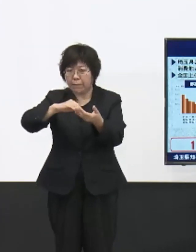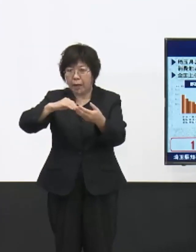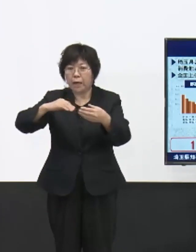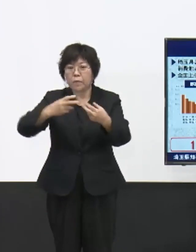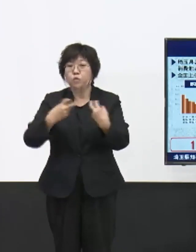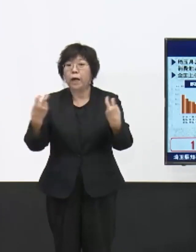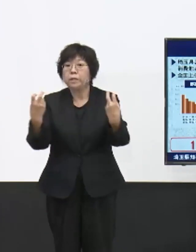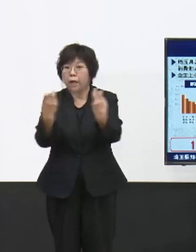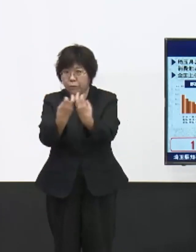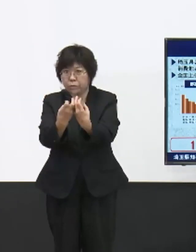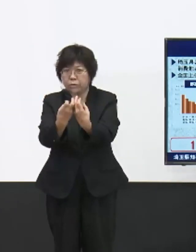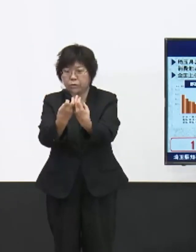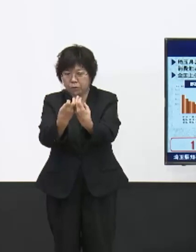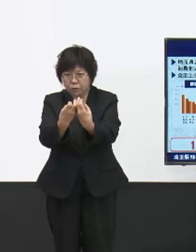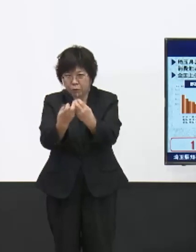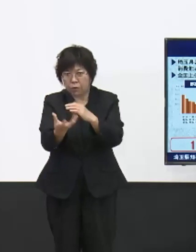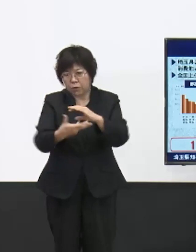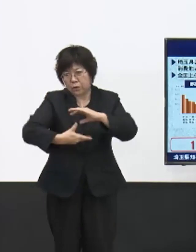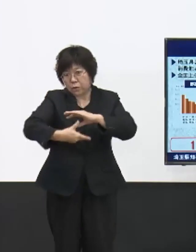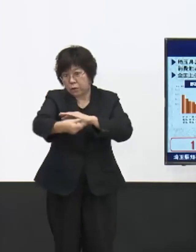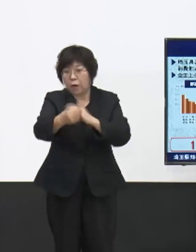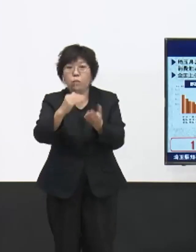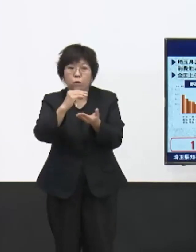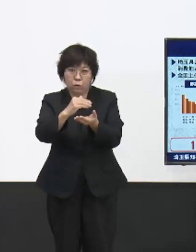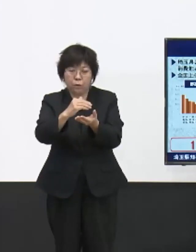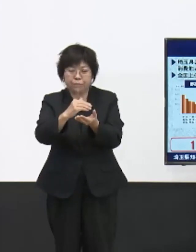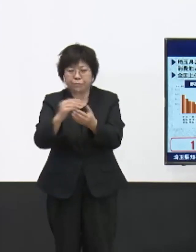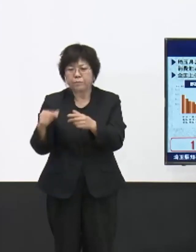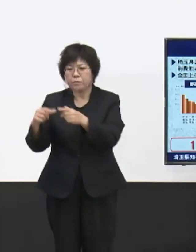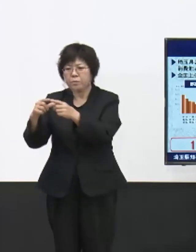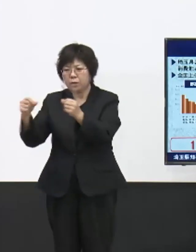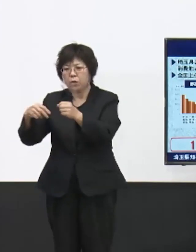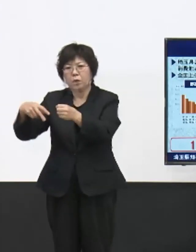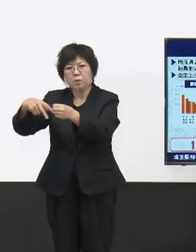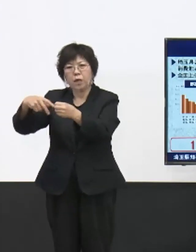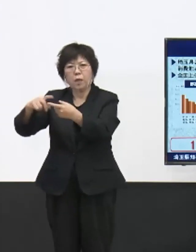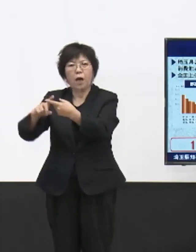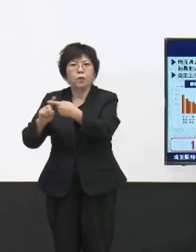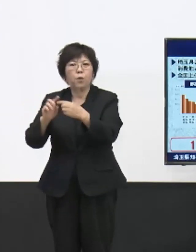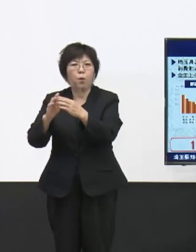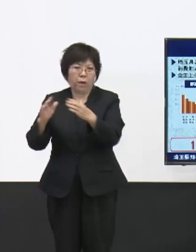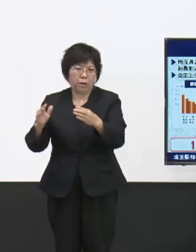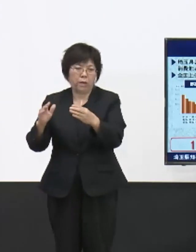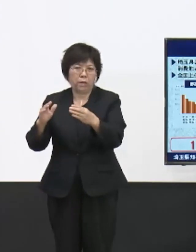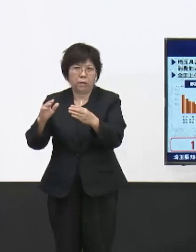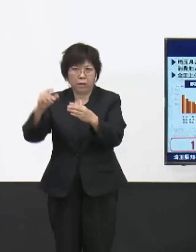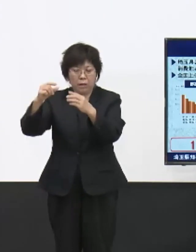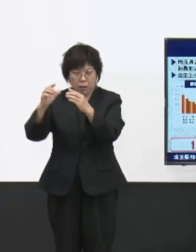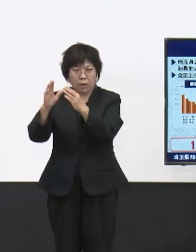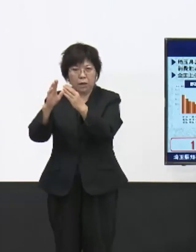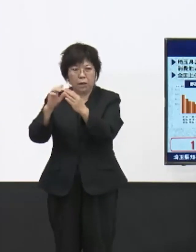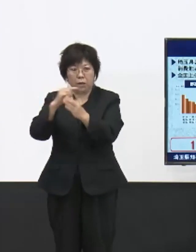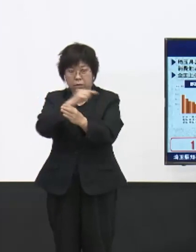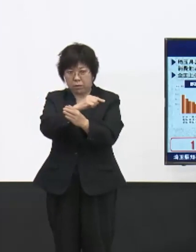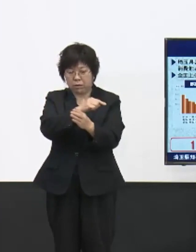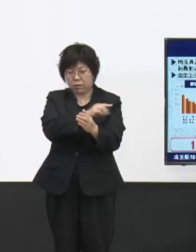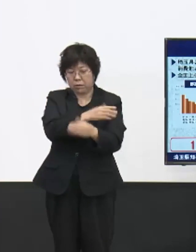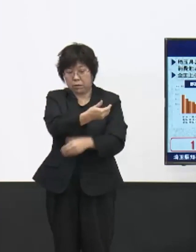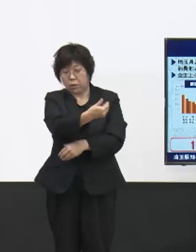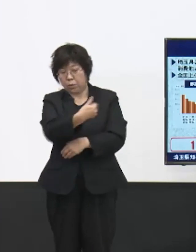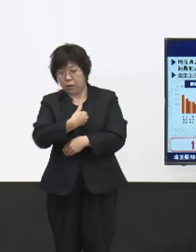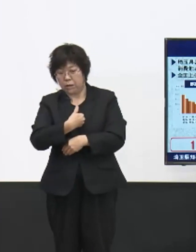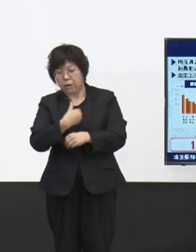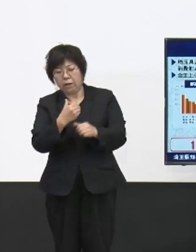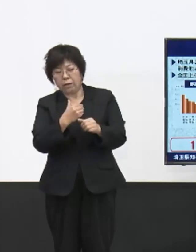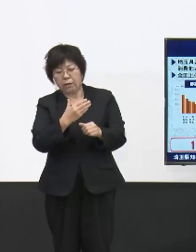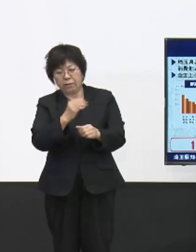します。日本サッカー協会が先日、県から協会の要望を受け入れて協力をするというふうに伝えられたと発表しました